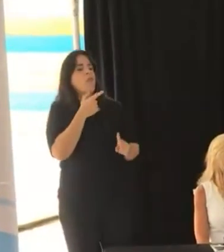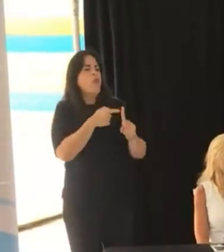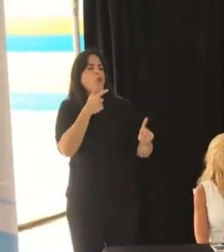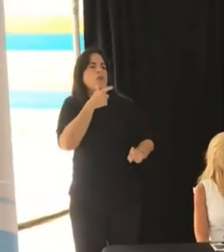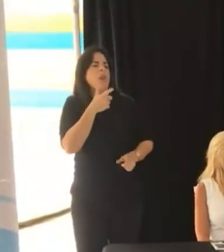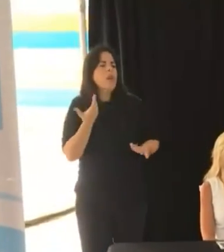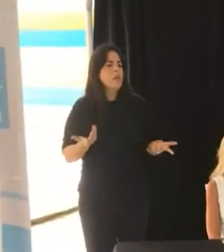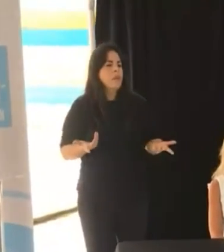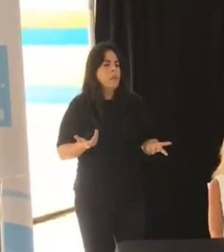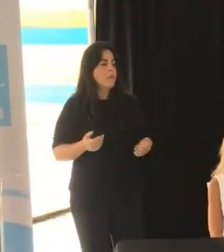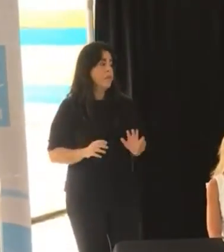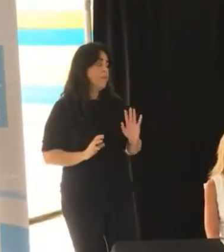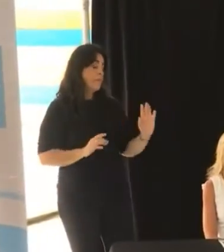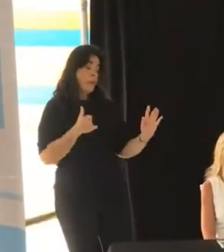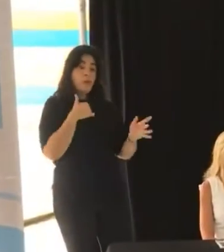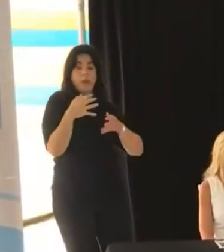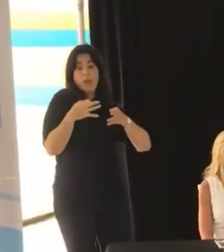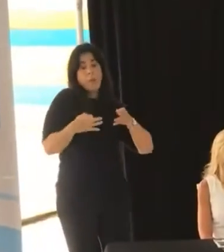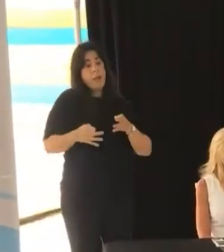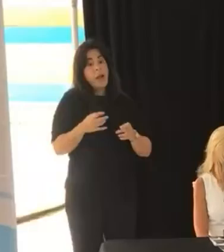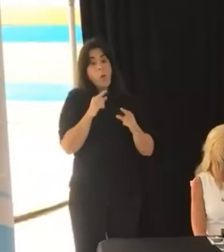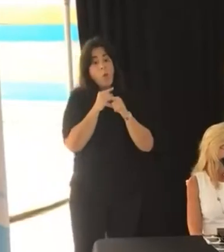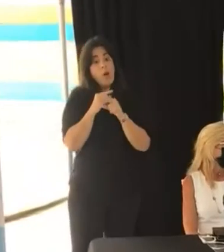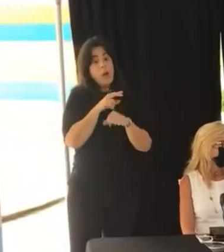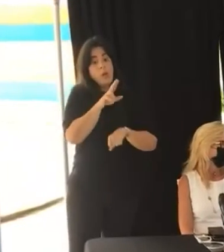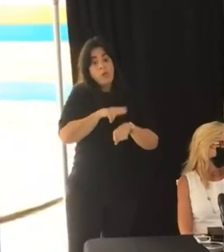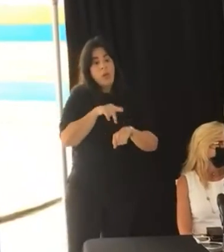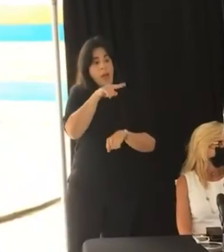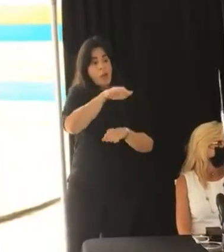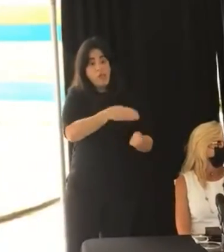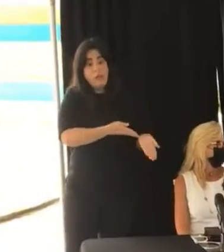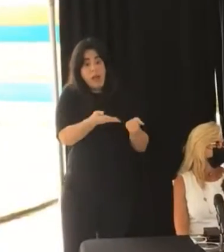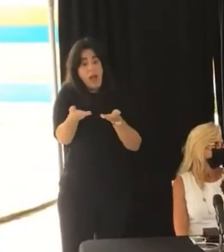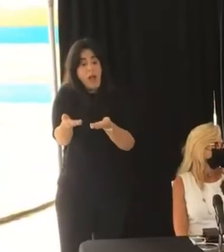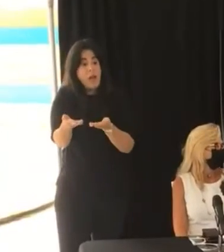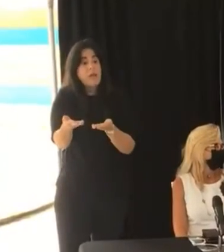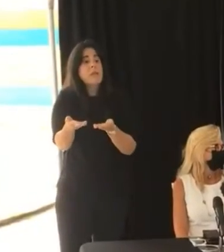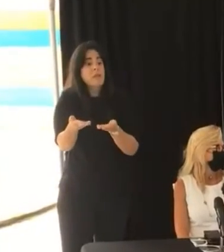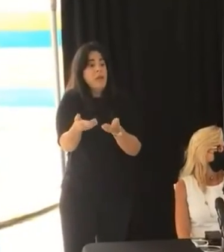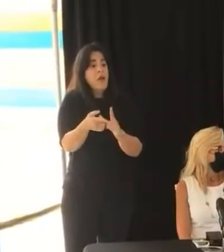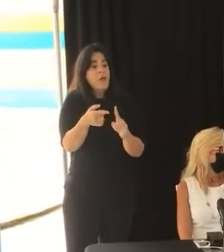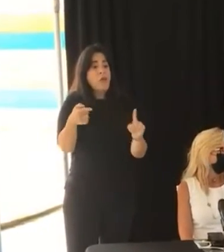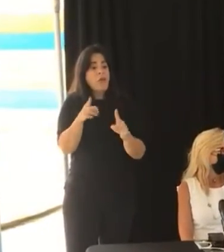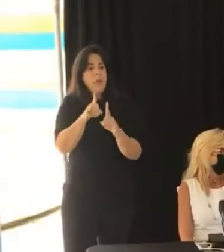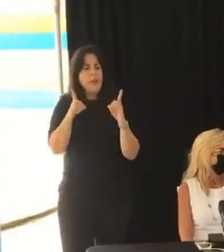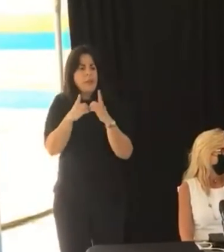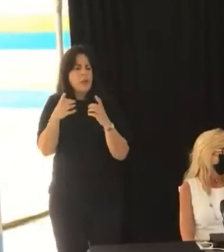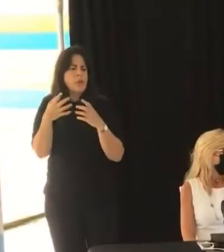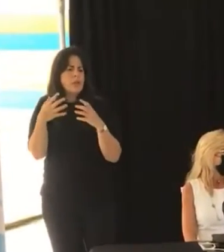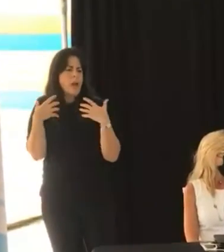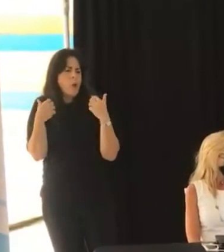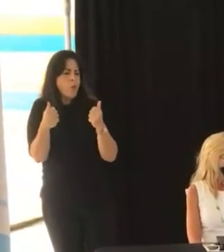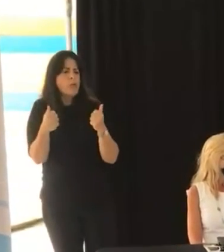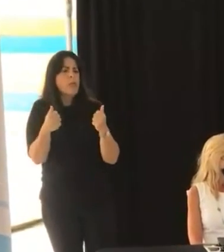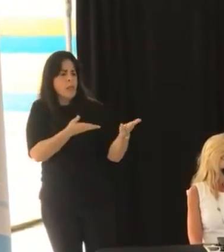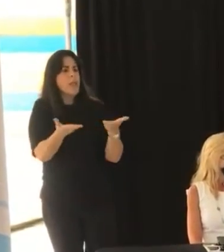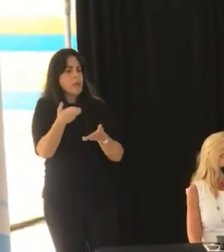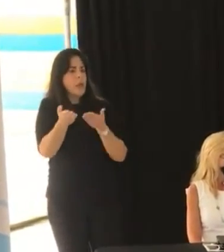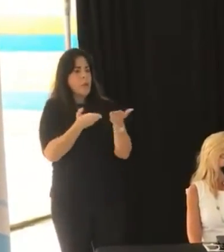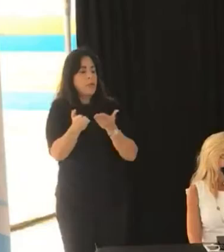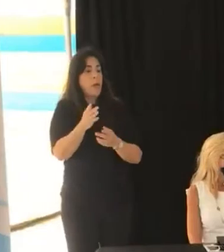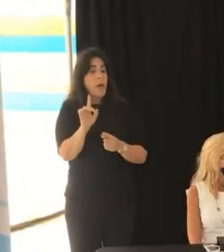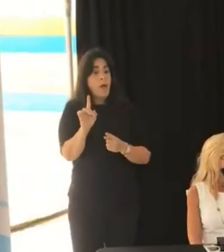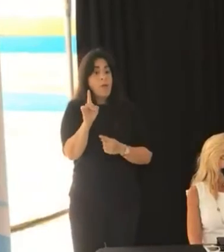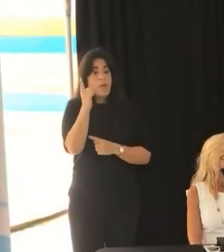Bueno, lo que pasa es que, como te estoy explicando, la Guardia Nacional es un proveedor del Departamento de Salud, o sea, nosotros llegan primeras